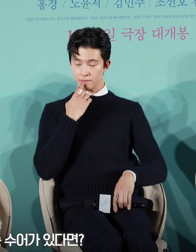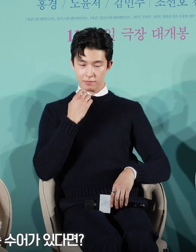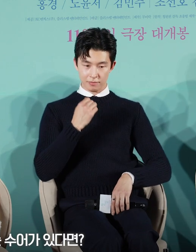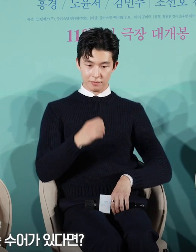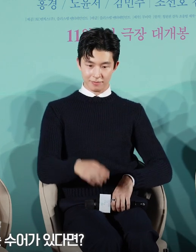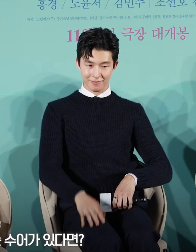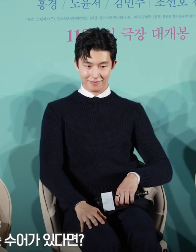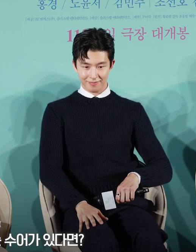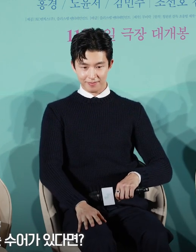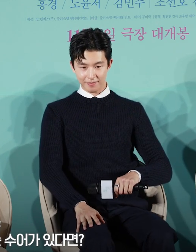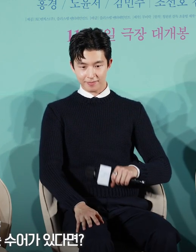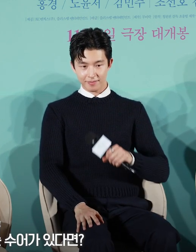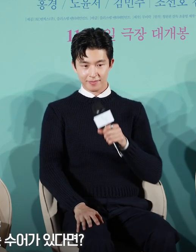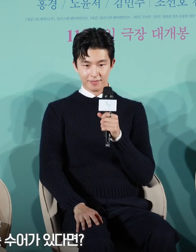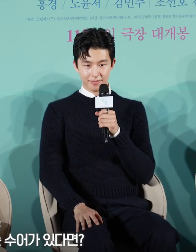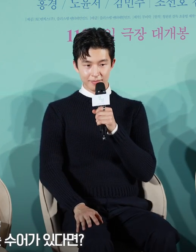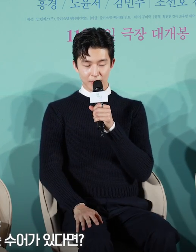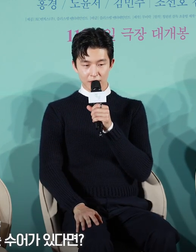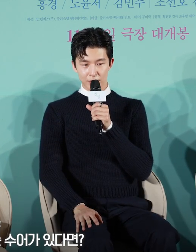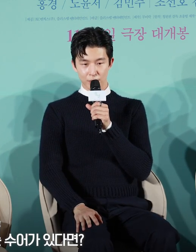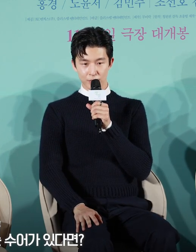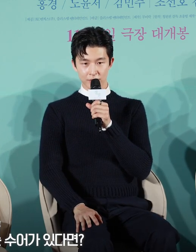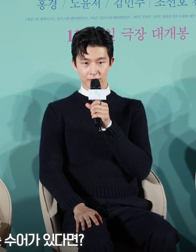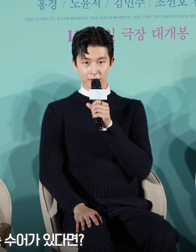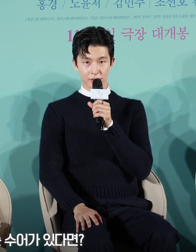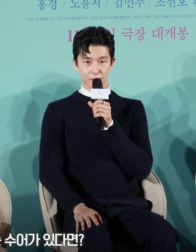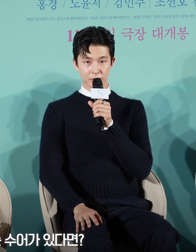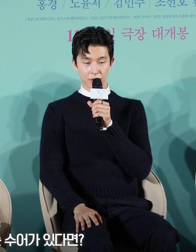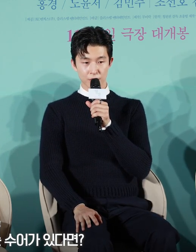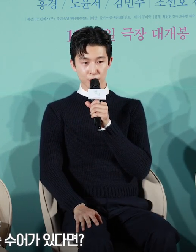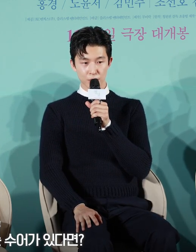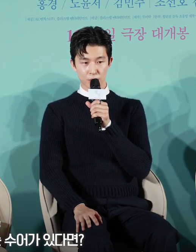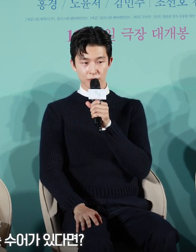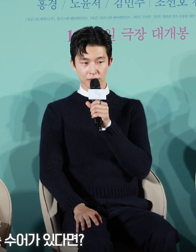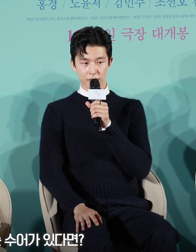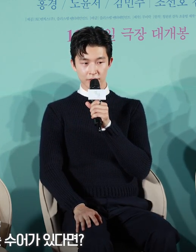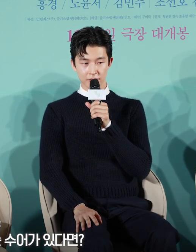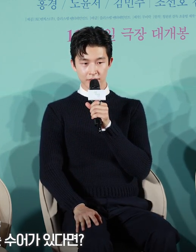어떤 수어 대사가 가장 저는 지금 직관적으로 떠오르는 것은